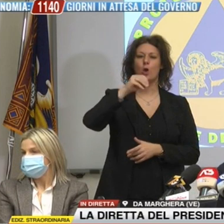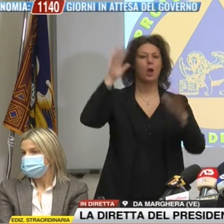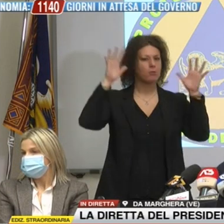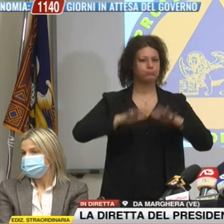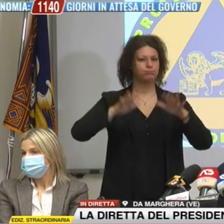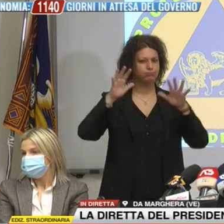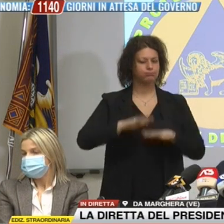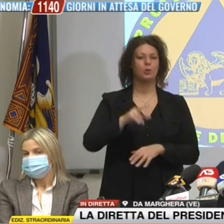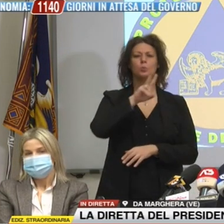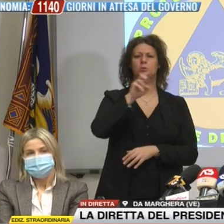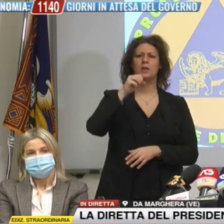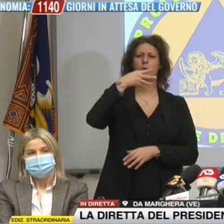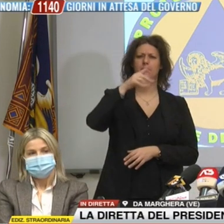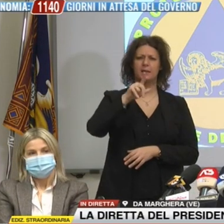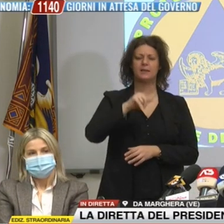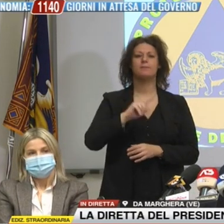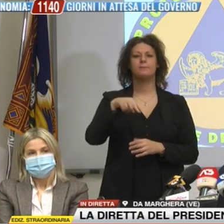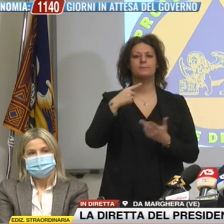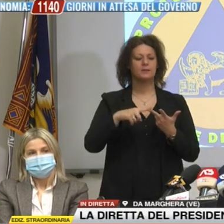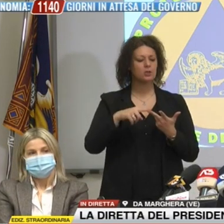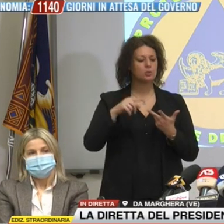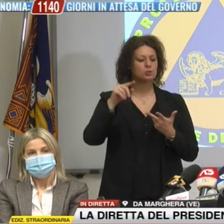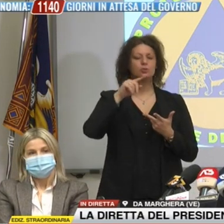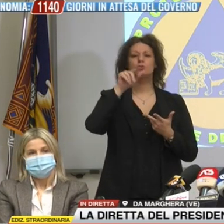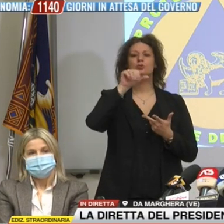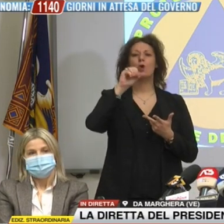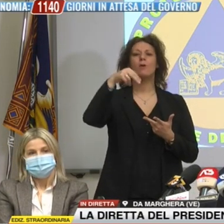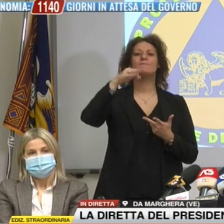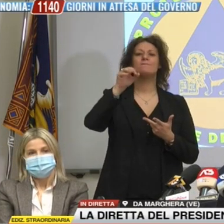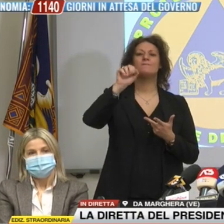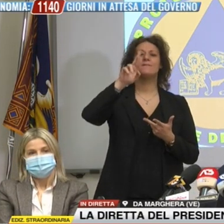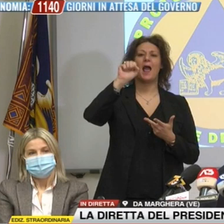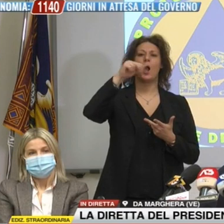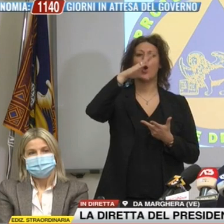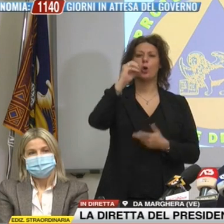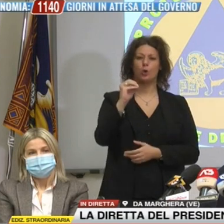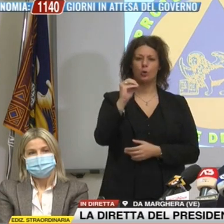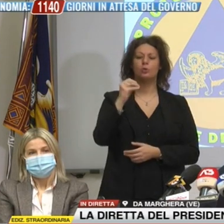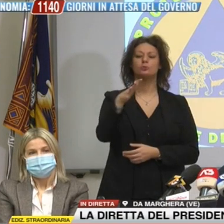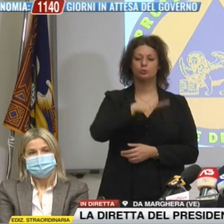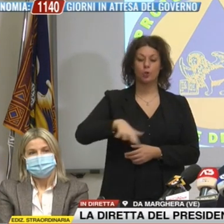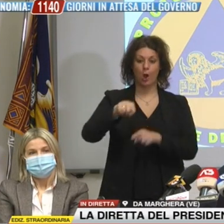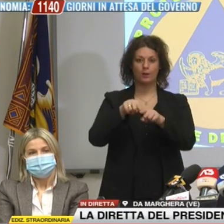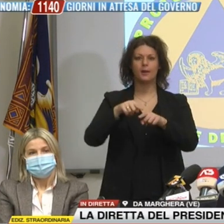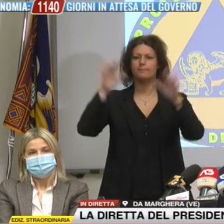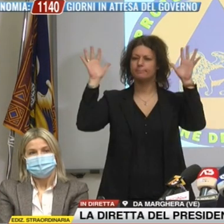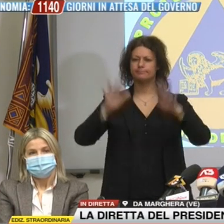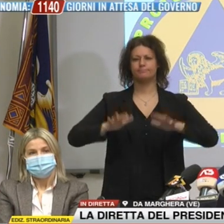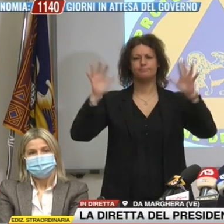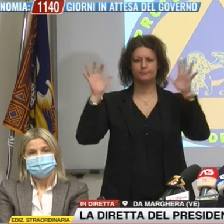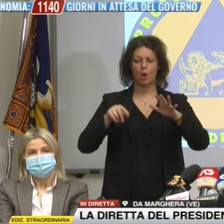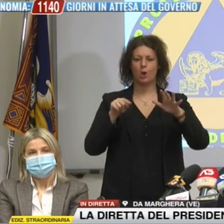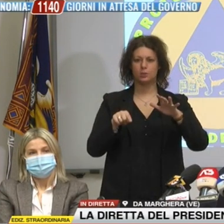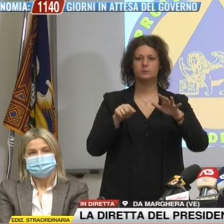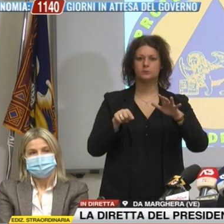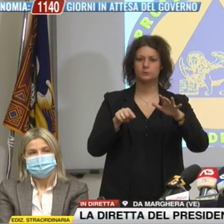Soffranco, località ai più sconosciuti, ma quando piove tanto diventa, di solito è il posto in cui piove di più,